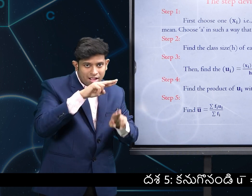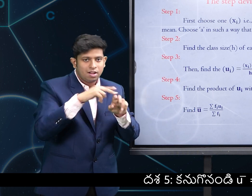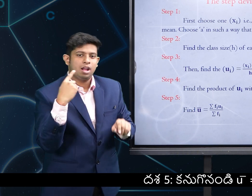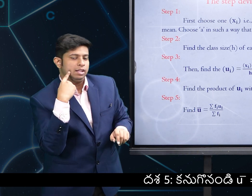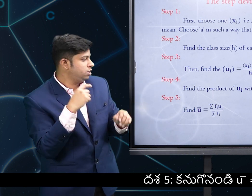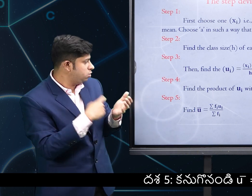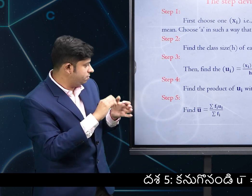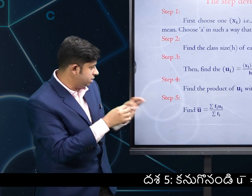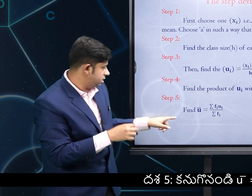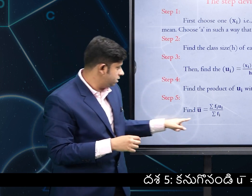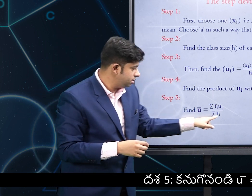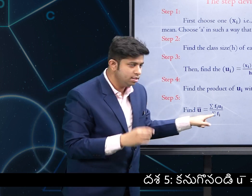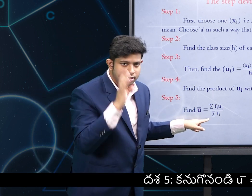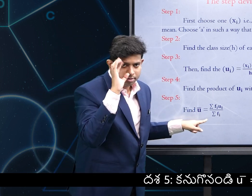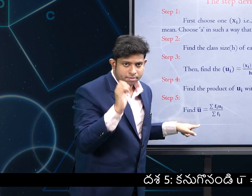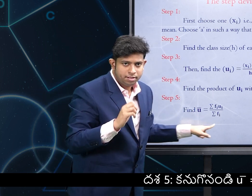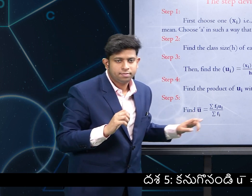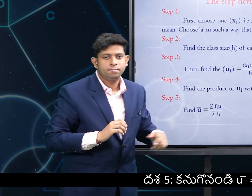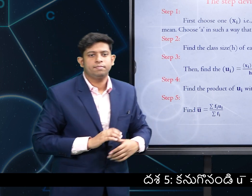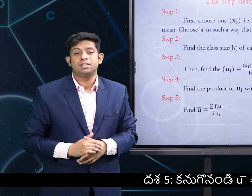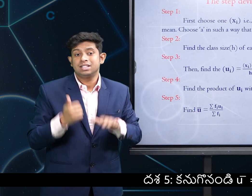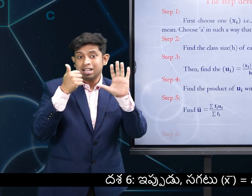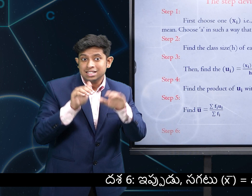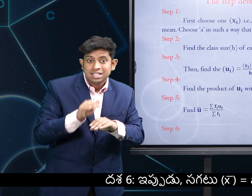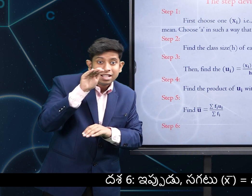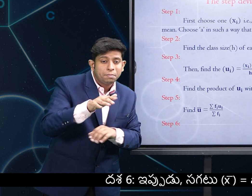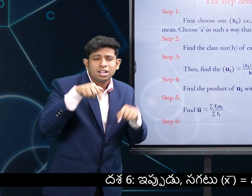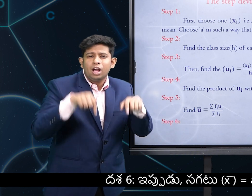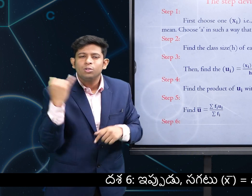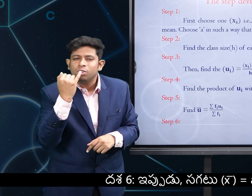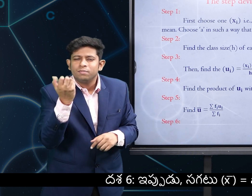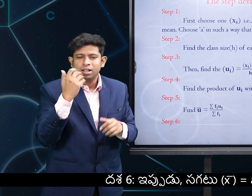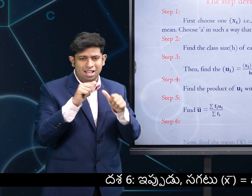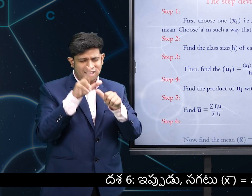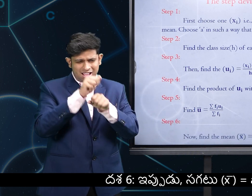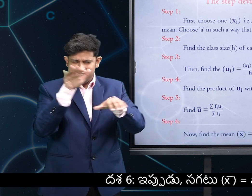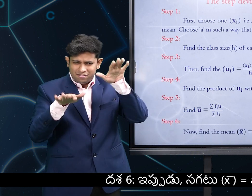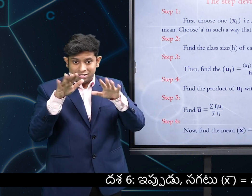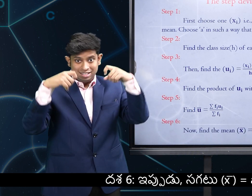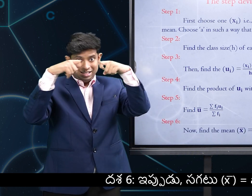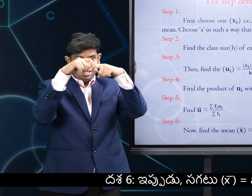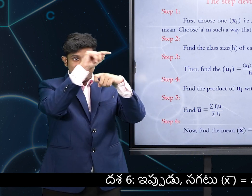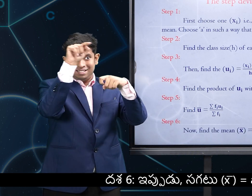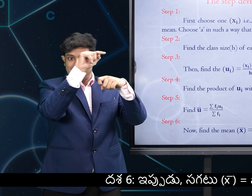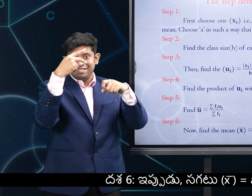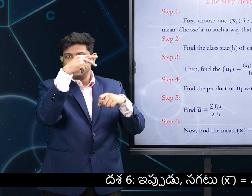u1 by sum of f1. దశ 6. ఇప్పుడు సగటు x